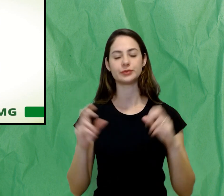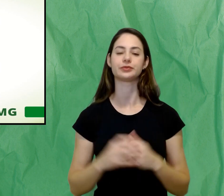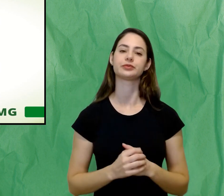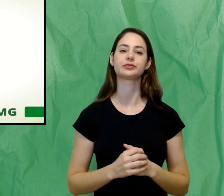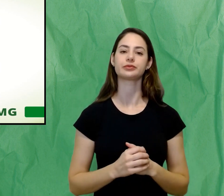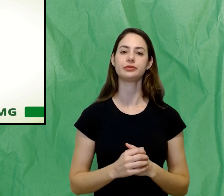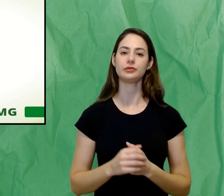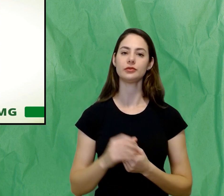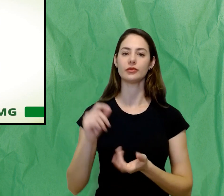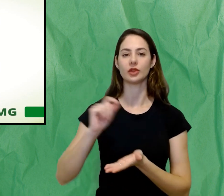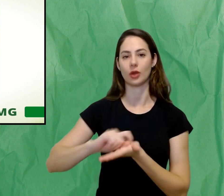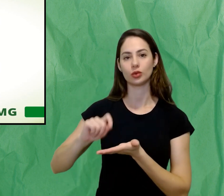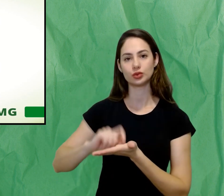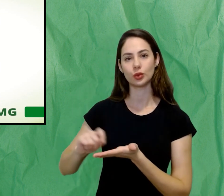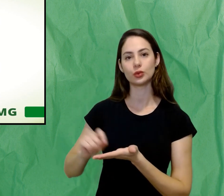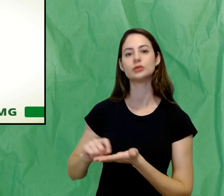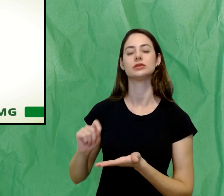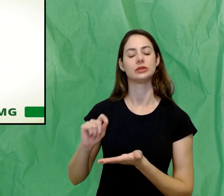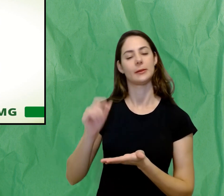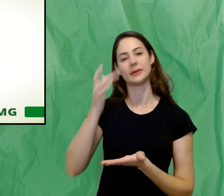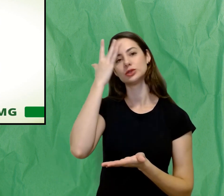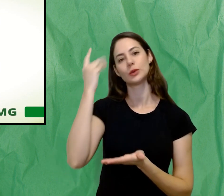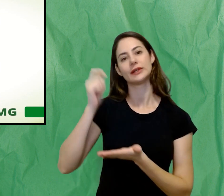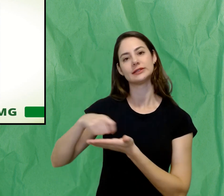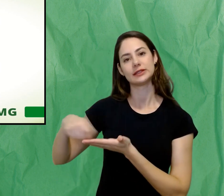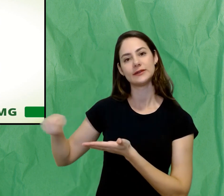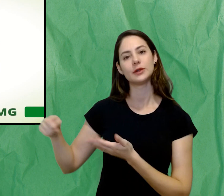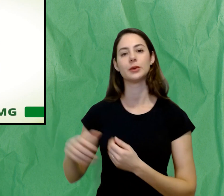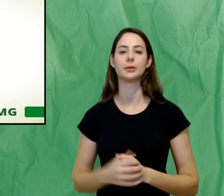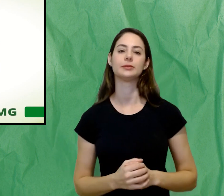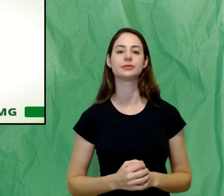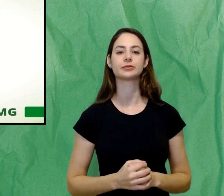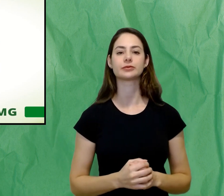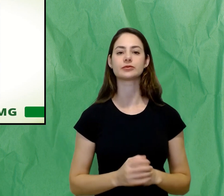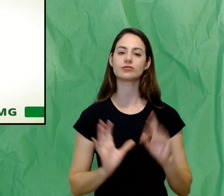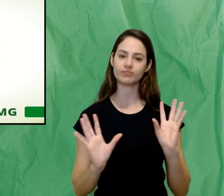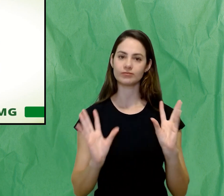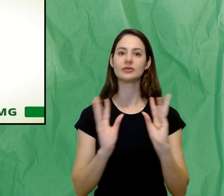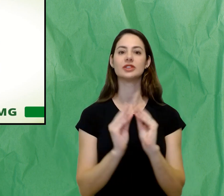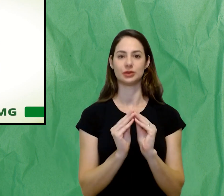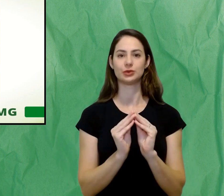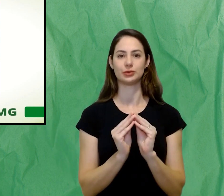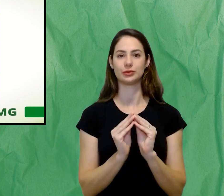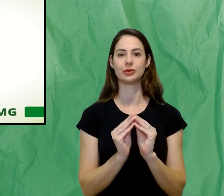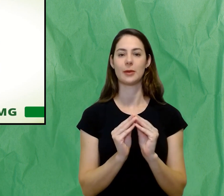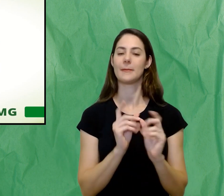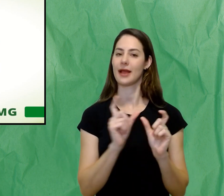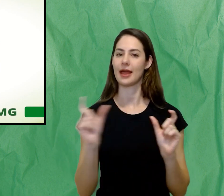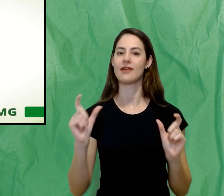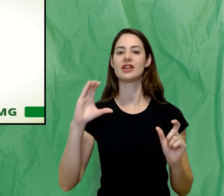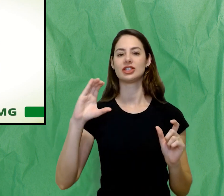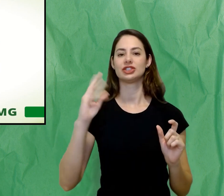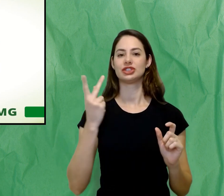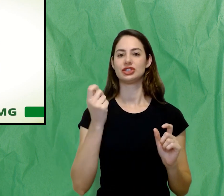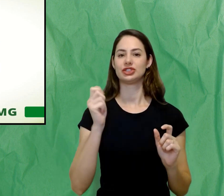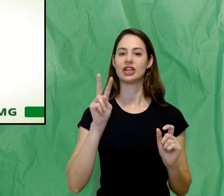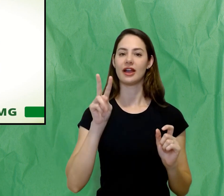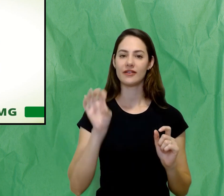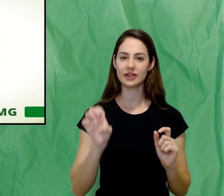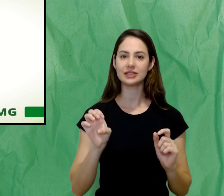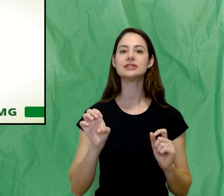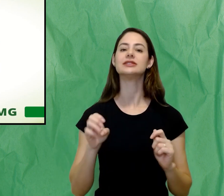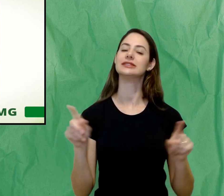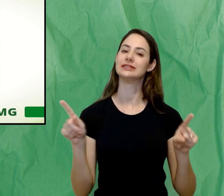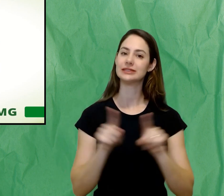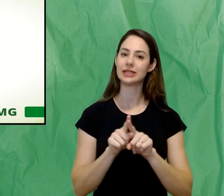os autores, né, ou um autor específico, vem o resumo, a palavra-chave, né, acompanhado de palavra-chave, e aí